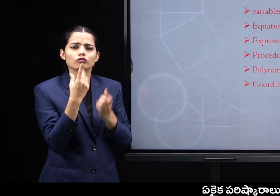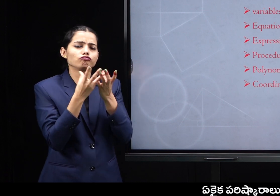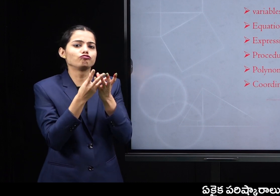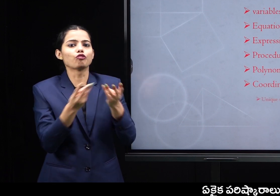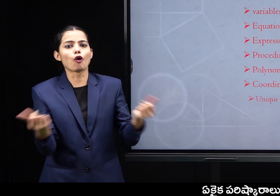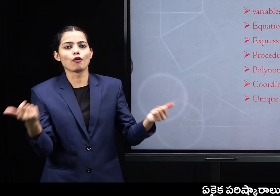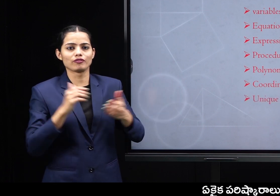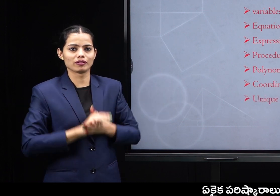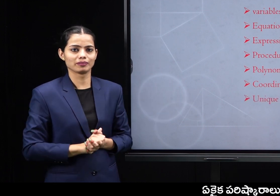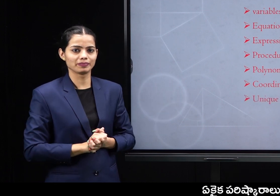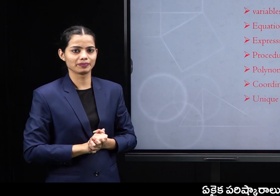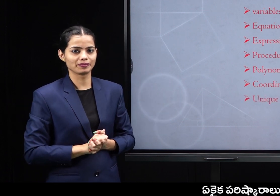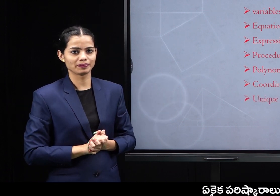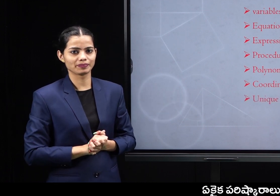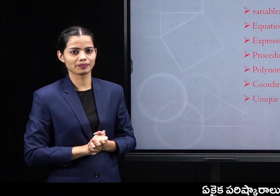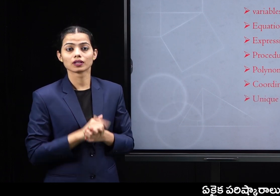ఏకైక పరిష్కారాలు.